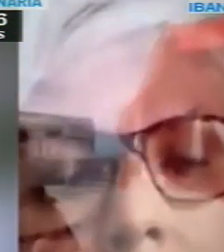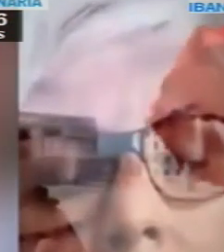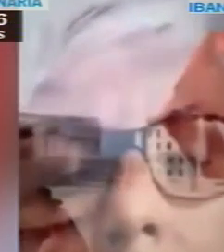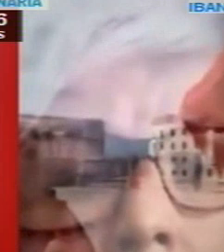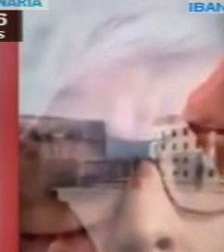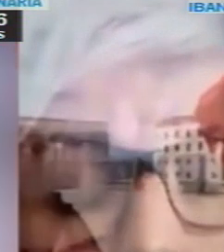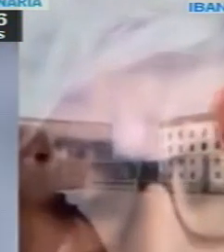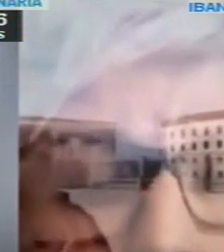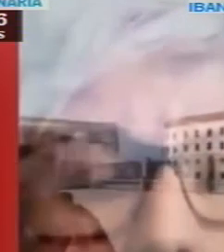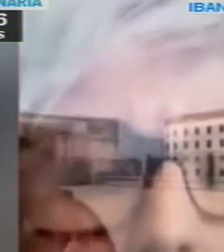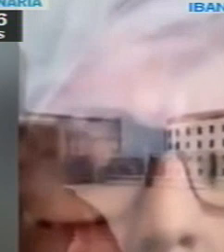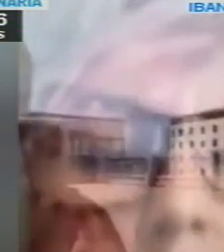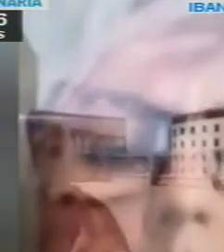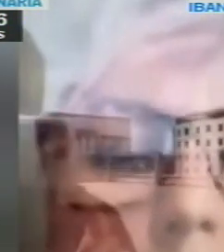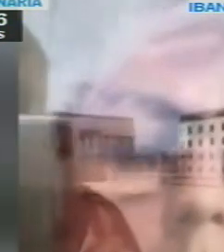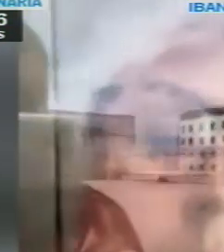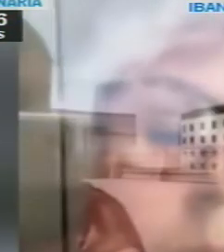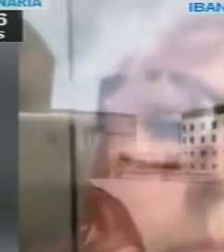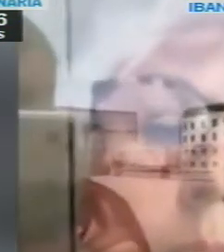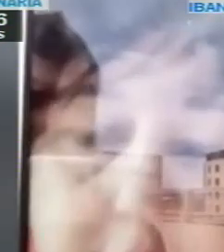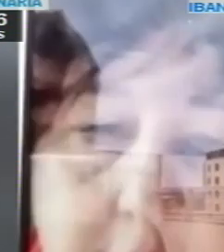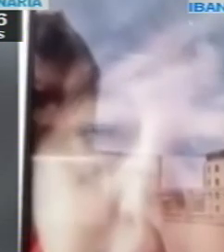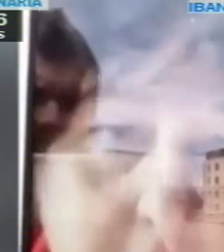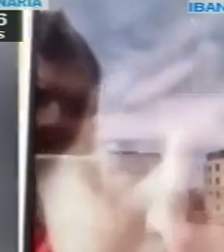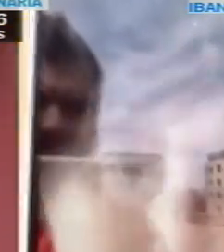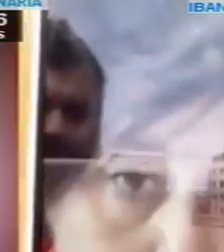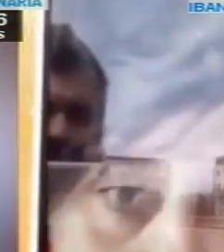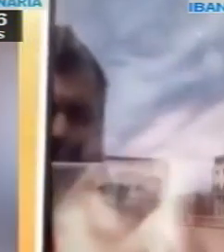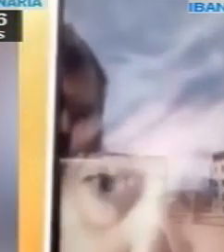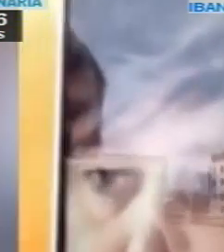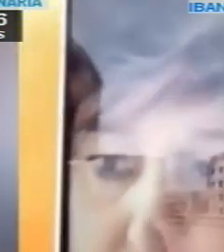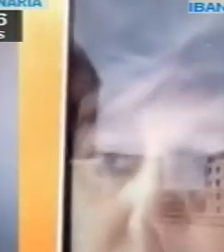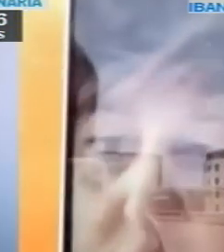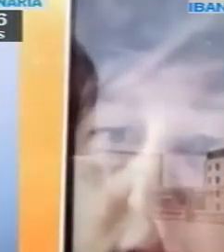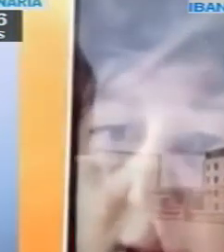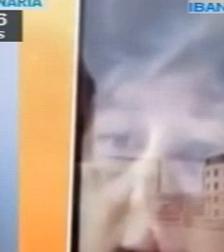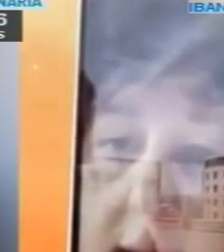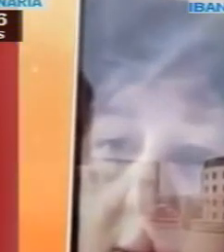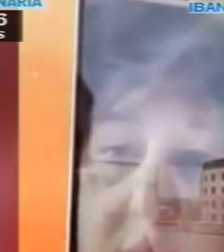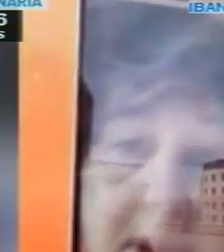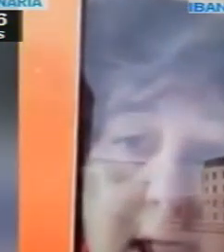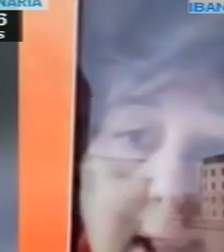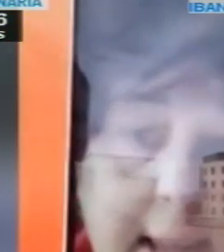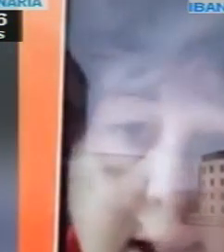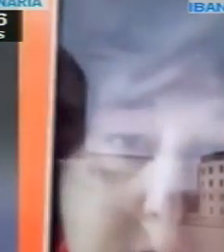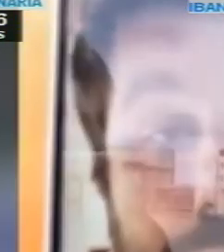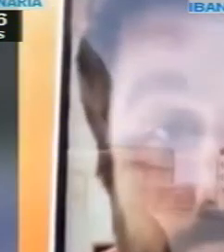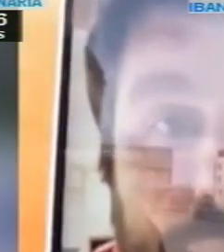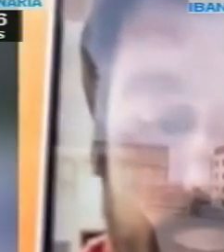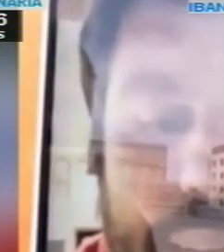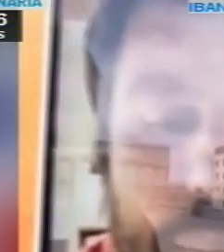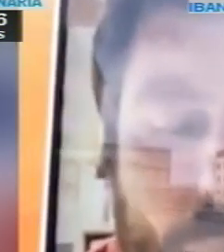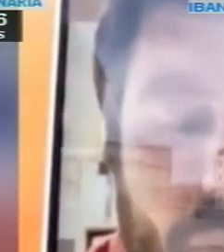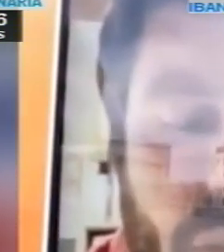diverse lavoratrici e di diversi lavoratori si susseguono su un piccolo schermo. Tutti possono seguire la festa del 1° maggio collegandosi